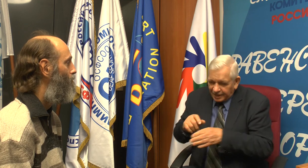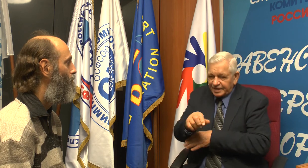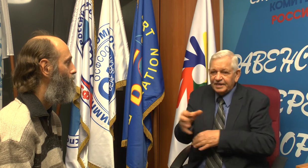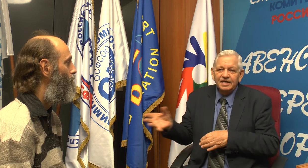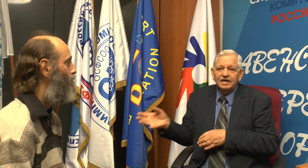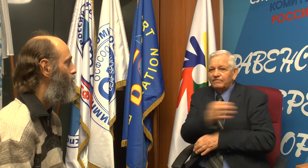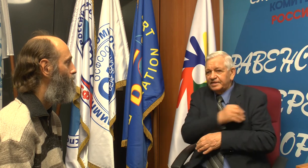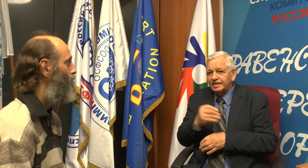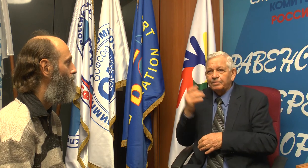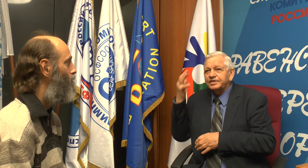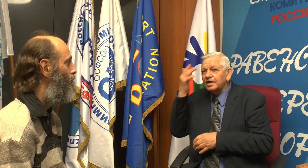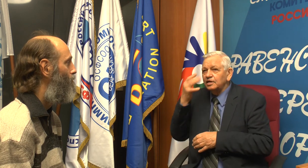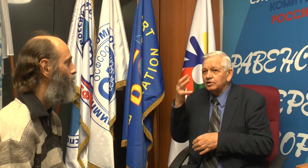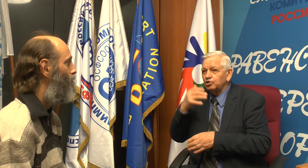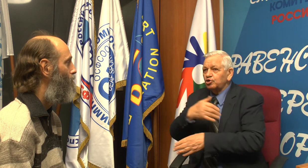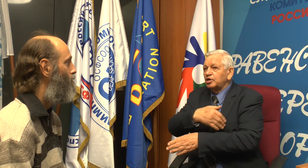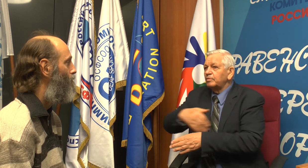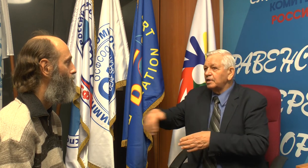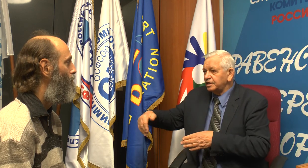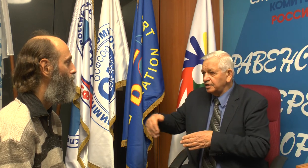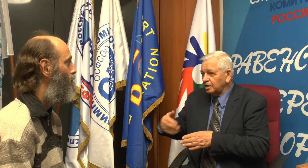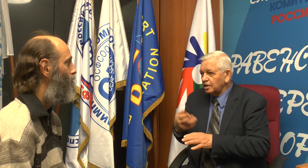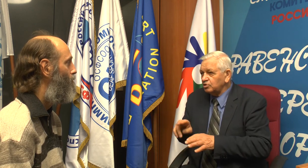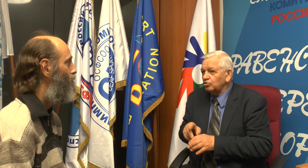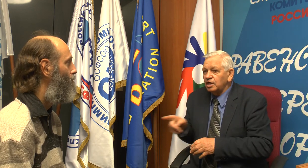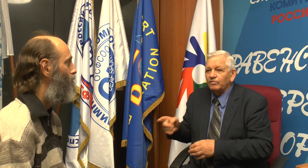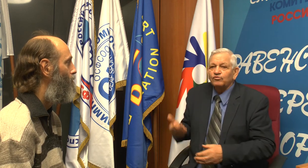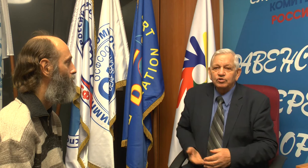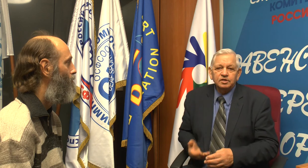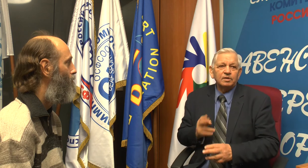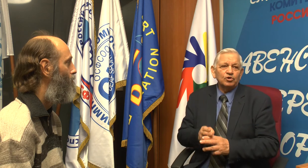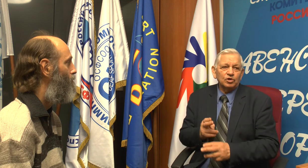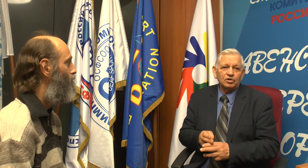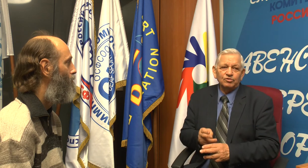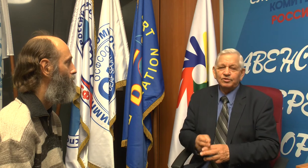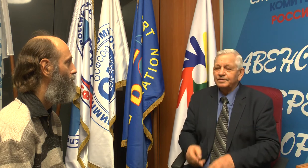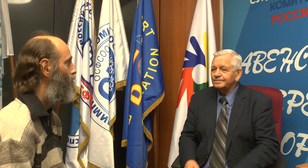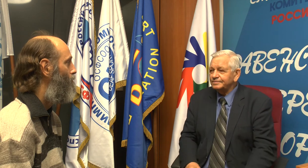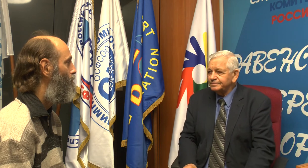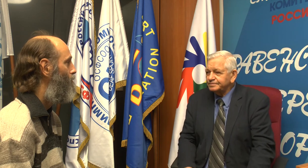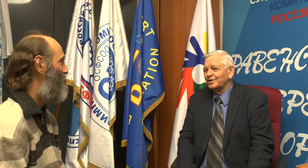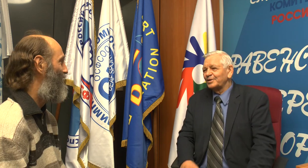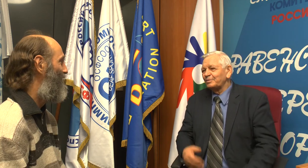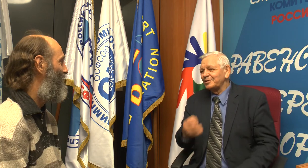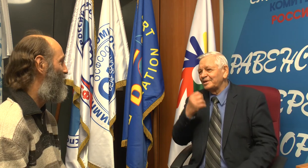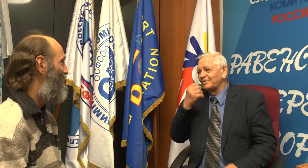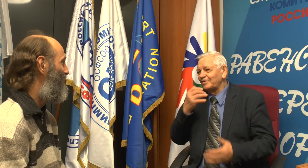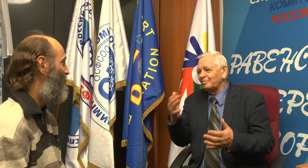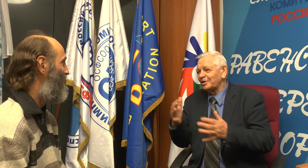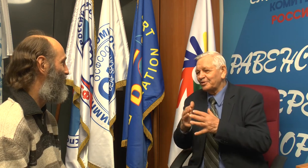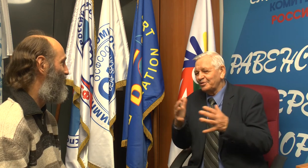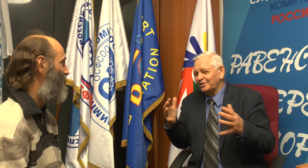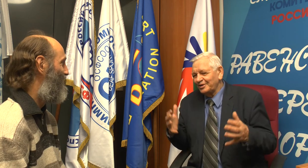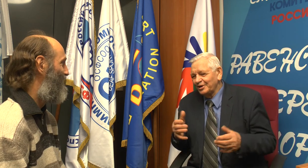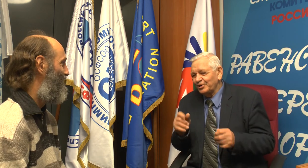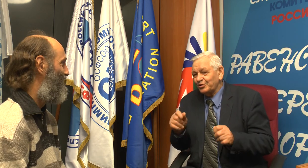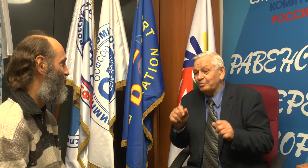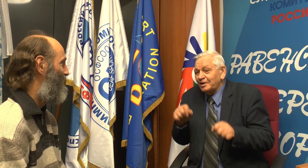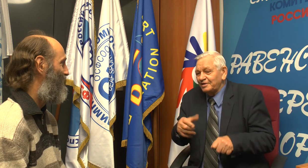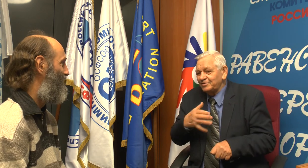перейти все психологические барьеры, которые им в жизни мешают. Спасибо вам большое, что смогли взять у